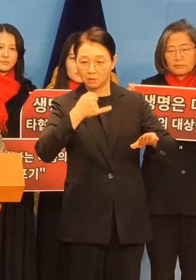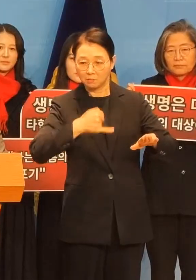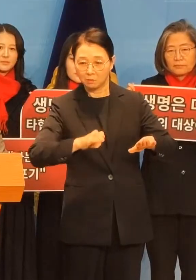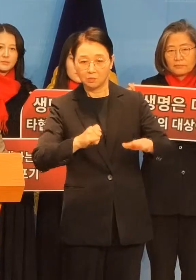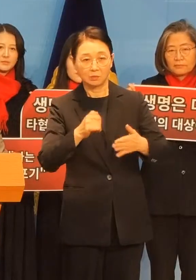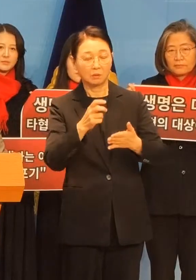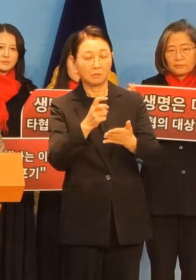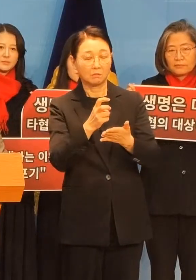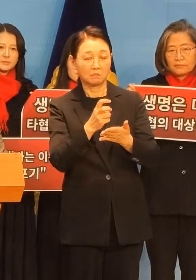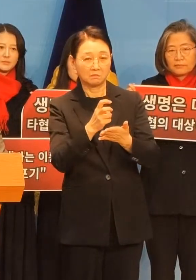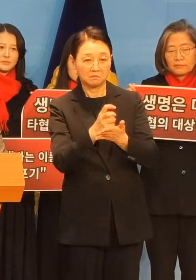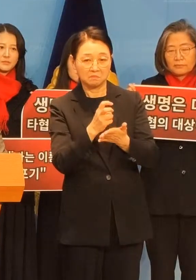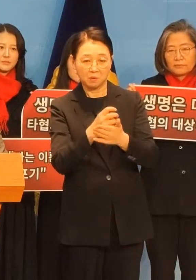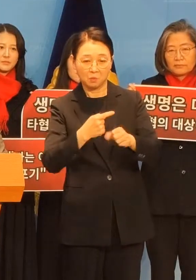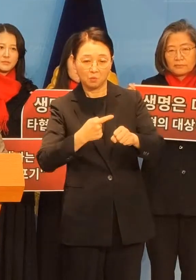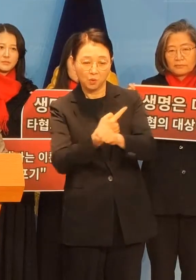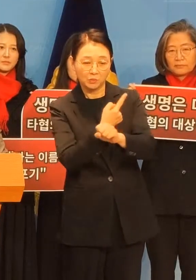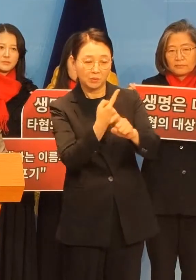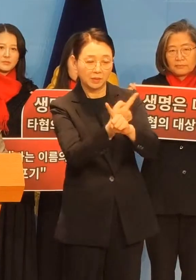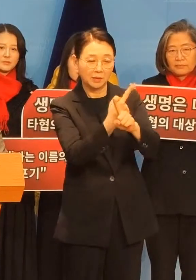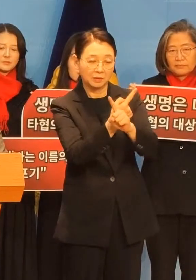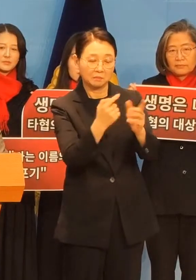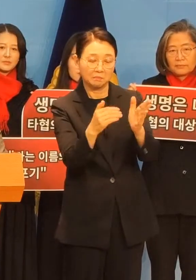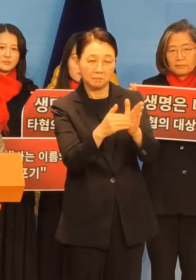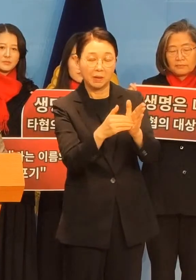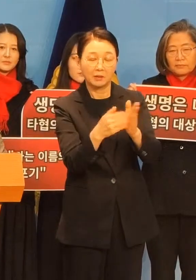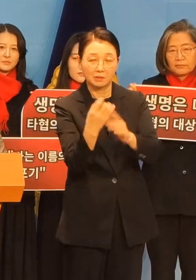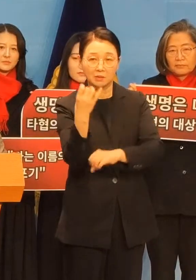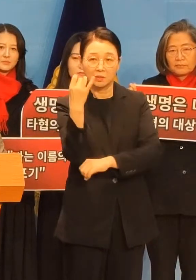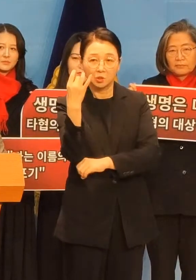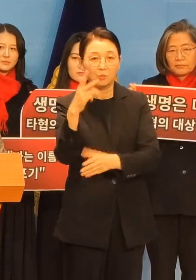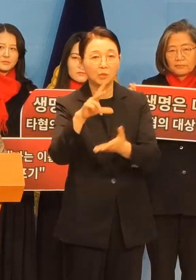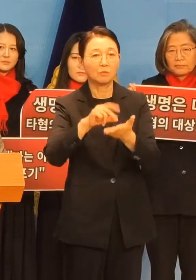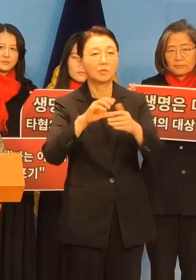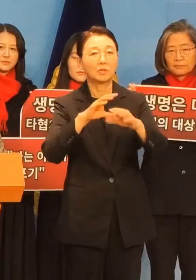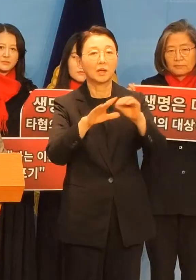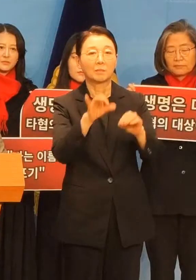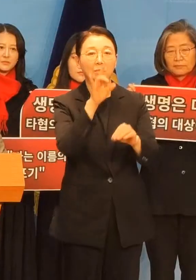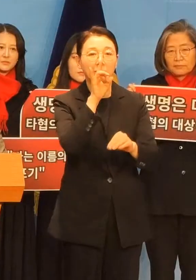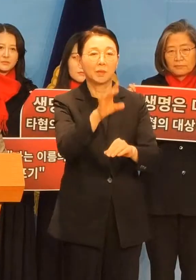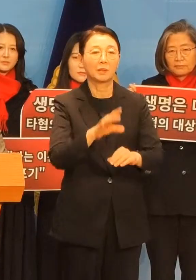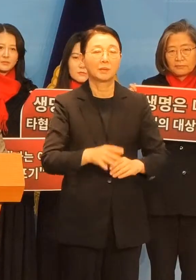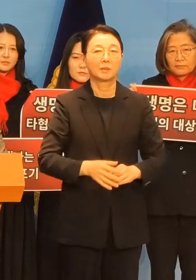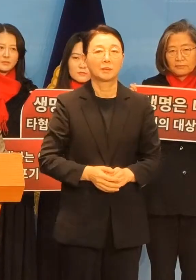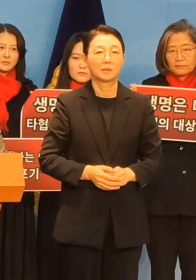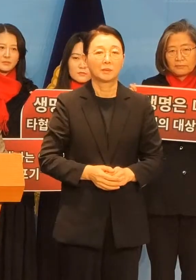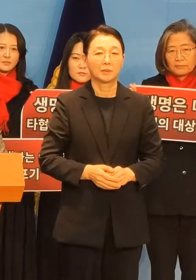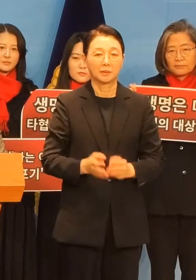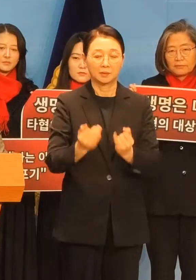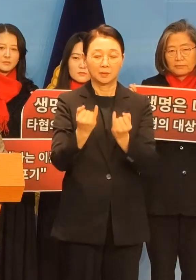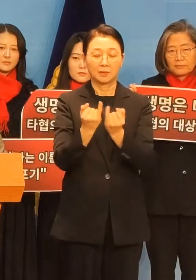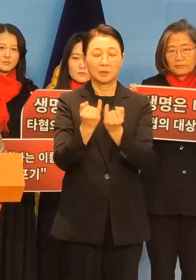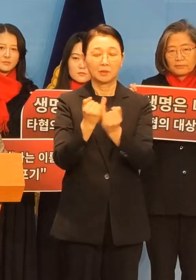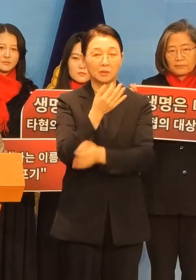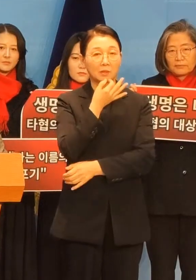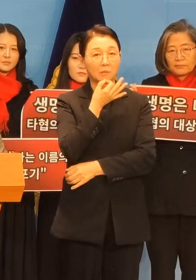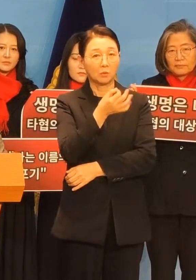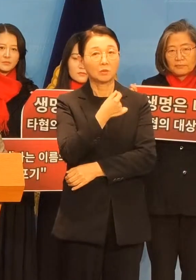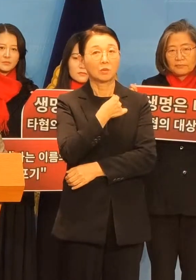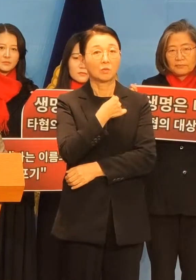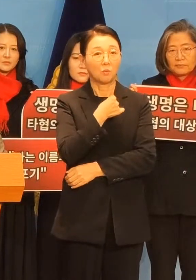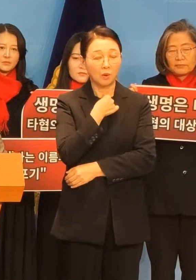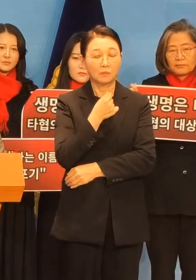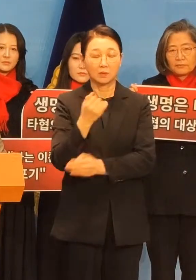우회적으로 손보는 방식으로는 근본적인 문제를 해결할 수 없다. 여성의 목소리와